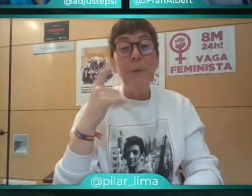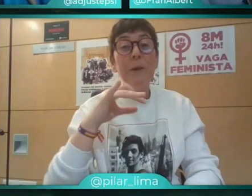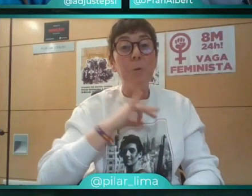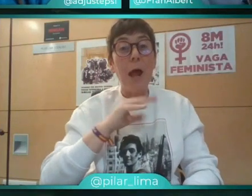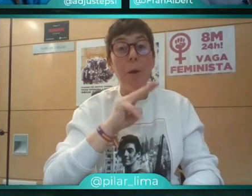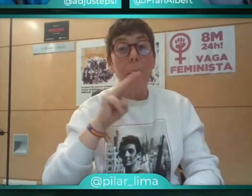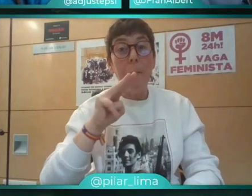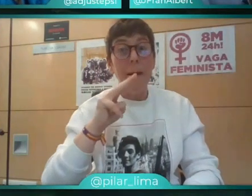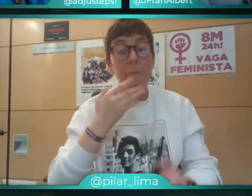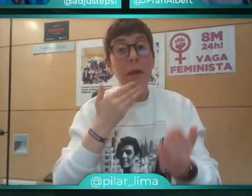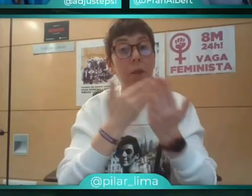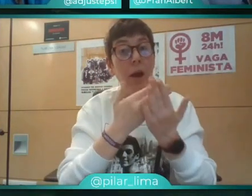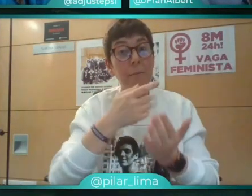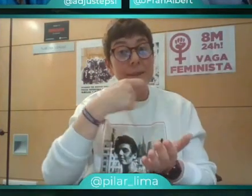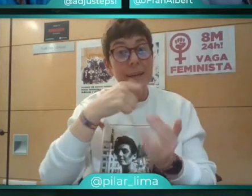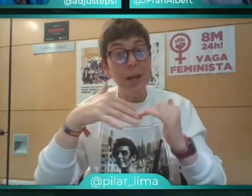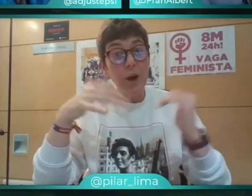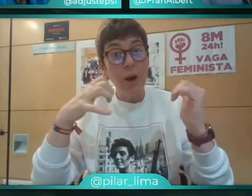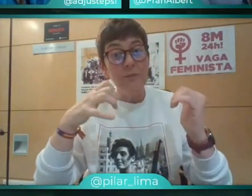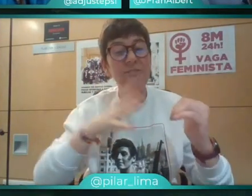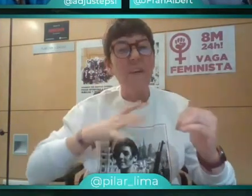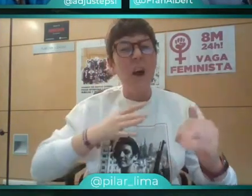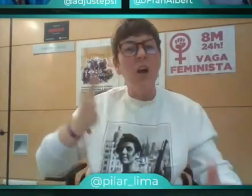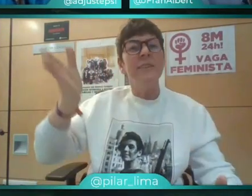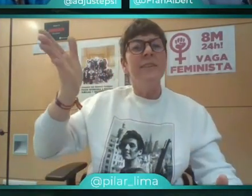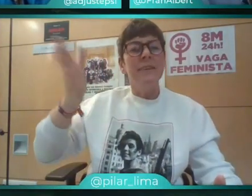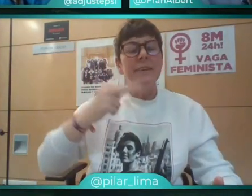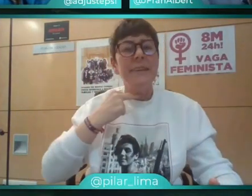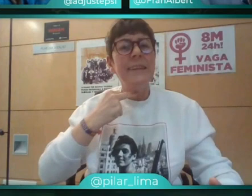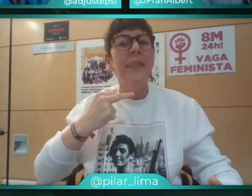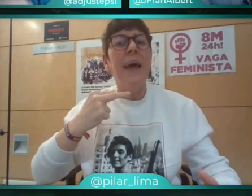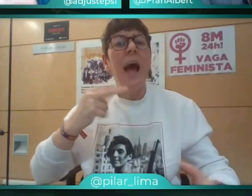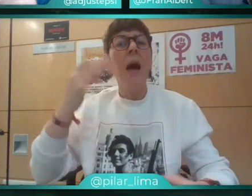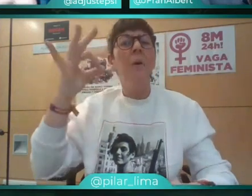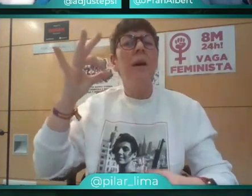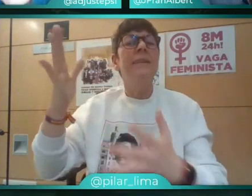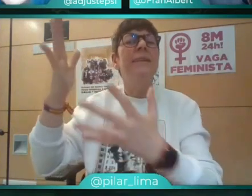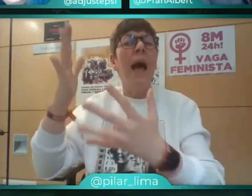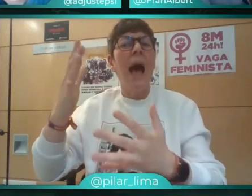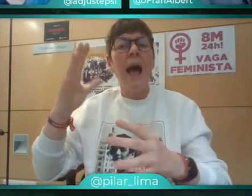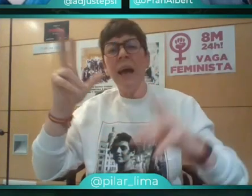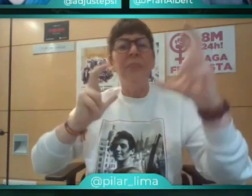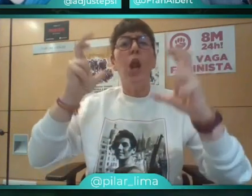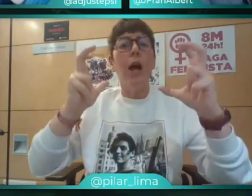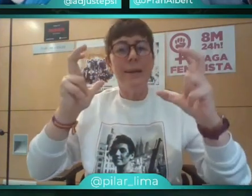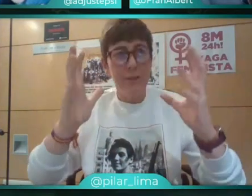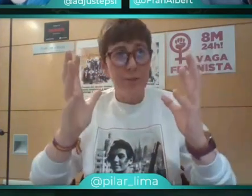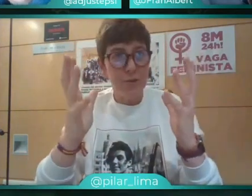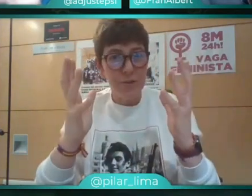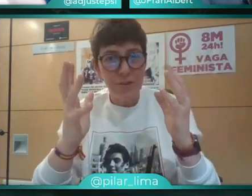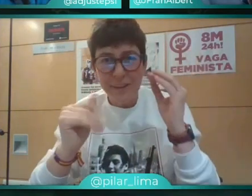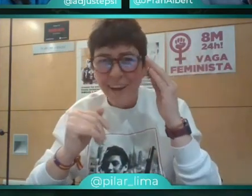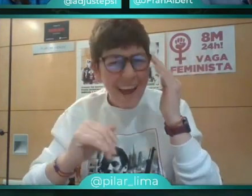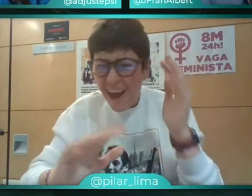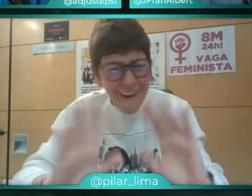facial hace poco un diputado de patio popular pidió al presidente de las corvalencianas decía la sísmica